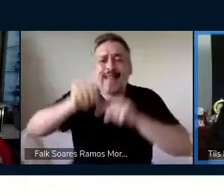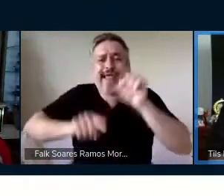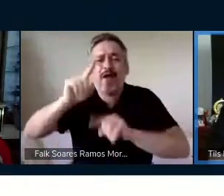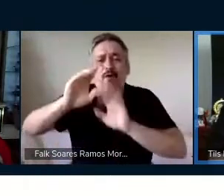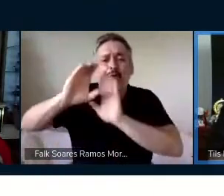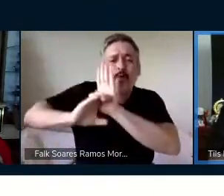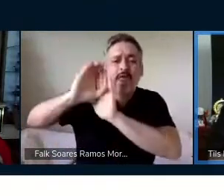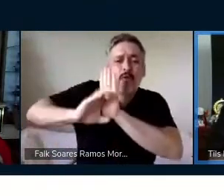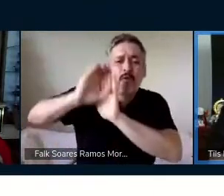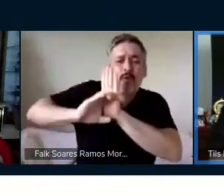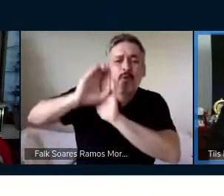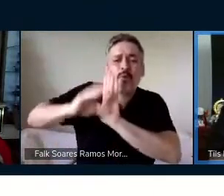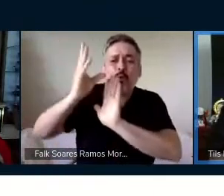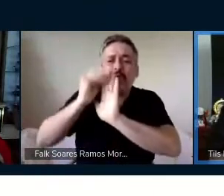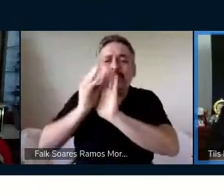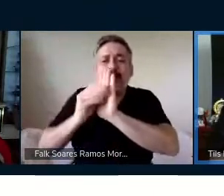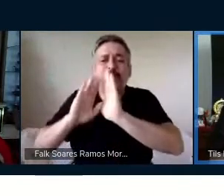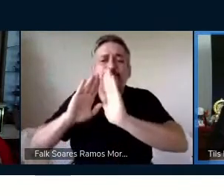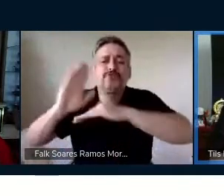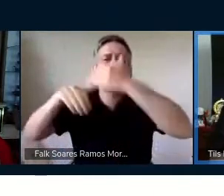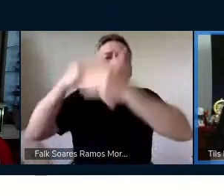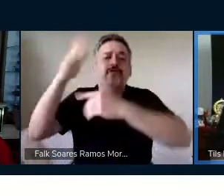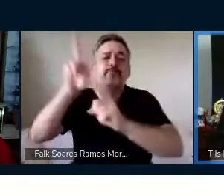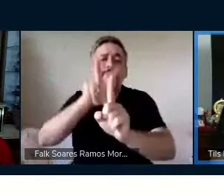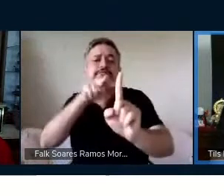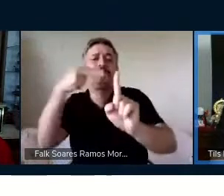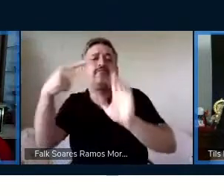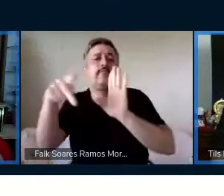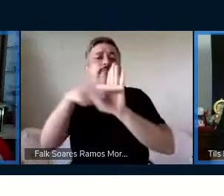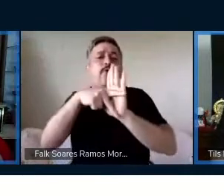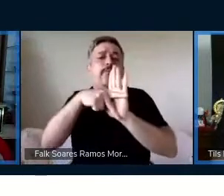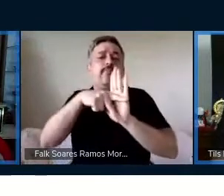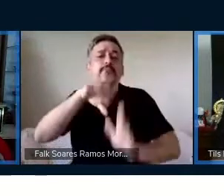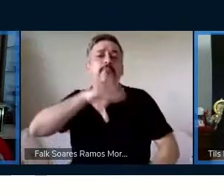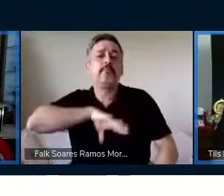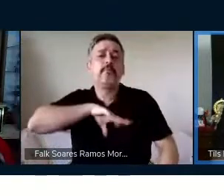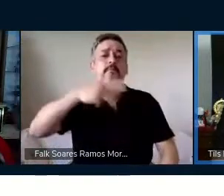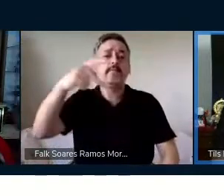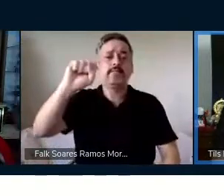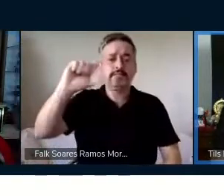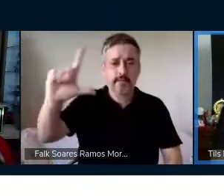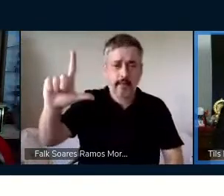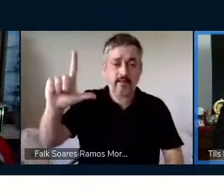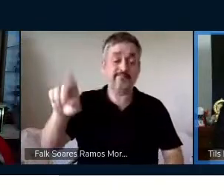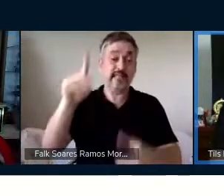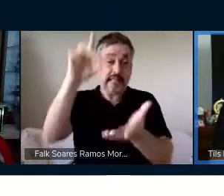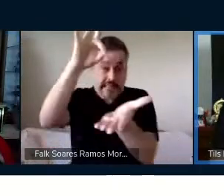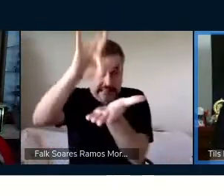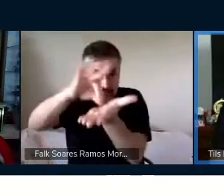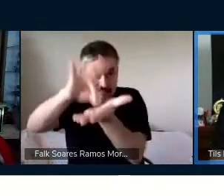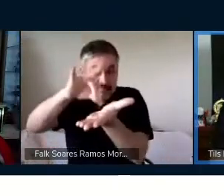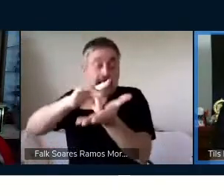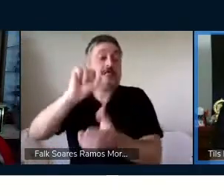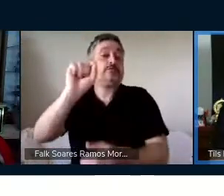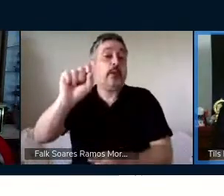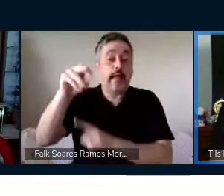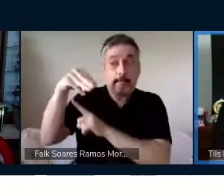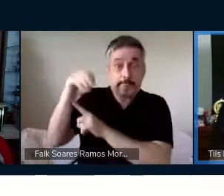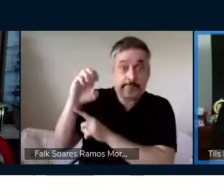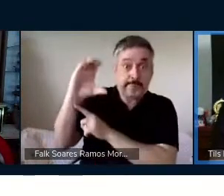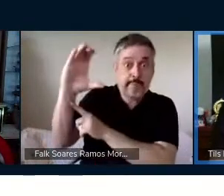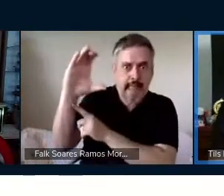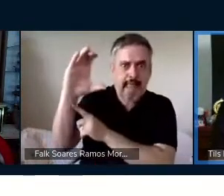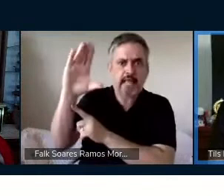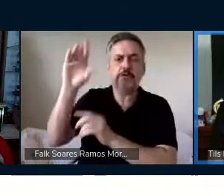tenta ensinar uma L2. Há uma falta de metodologia correta para o ensino do português escrito ao